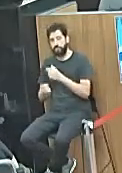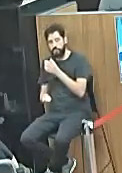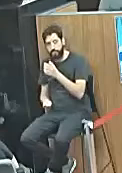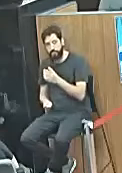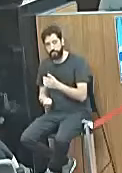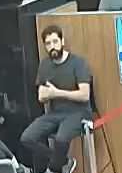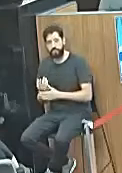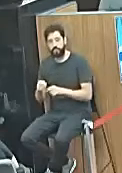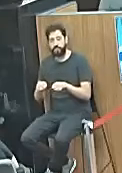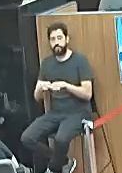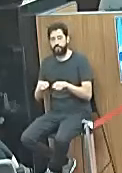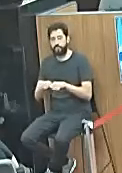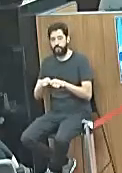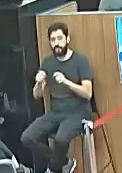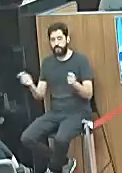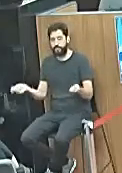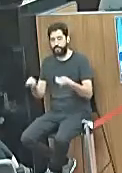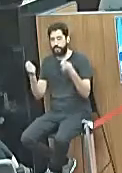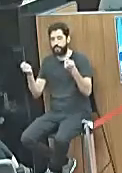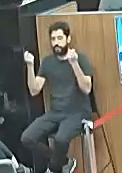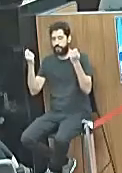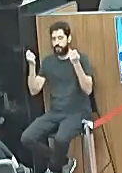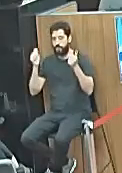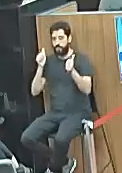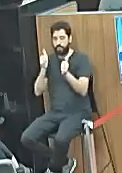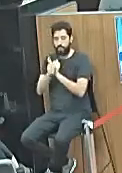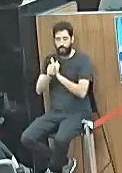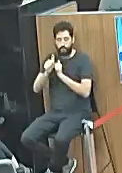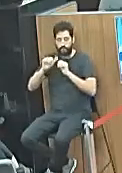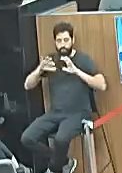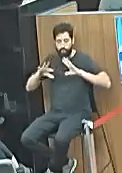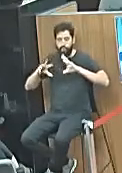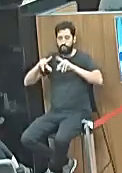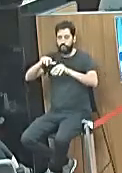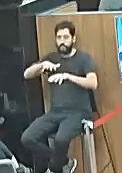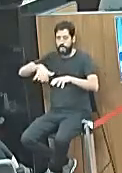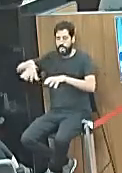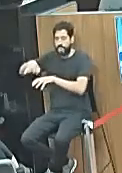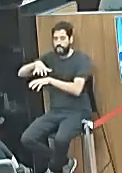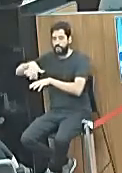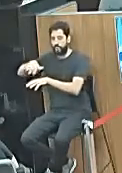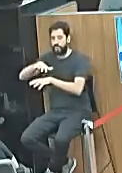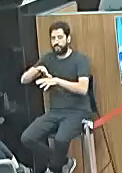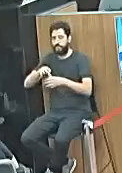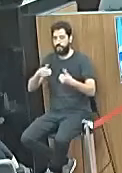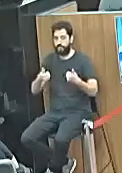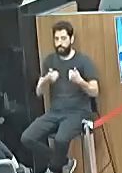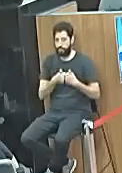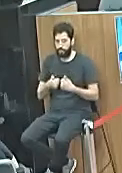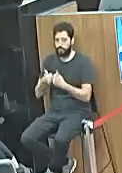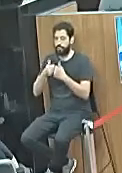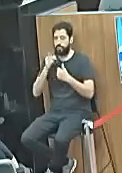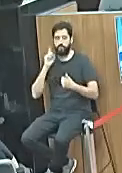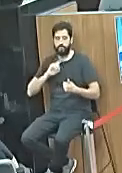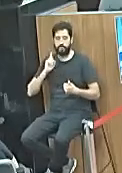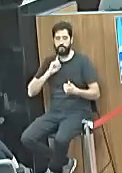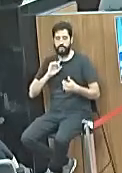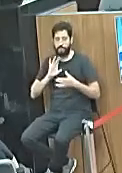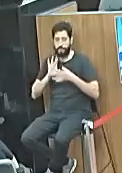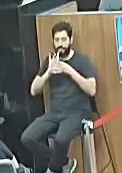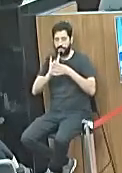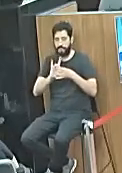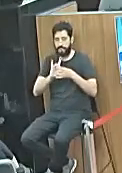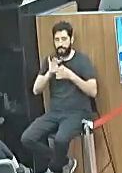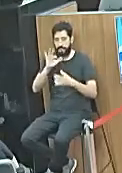realizar o festival de esportes em todas as regiões intermediários de minas gerais em parceria com a federação